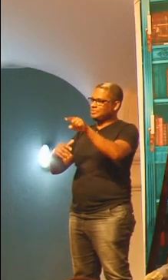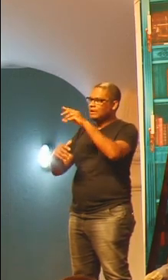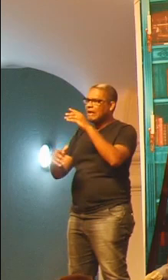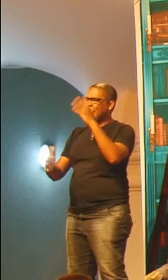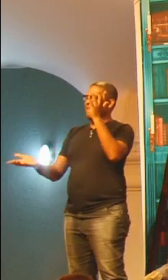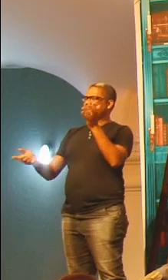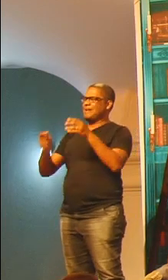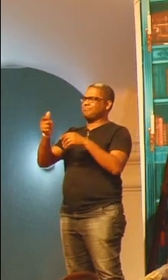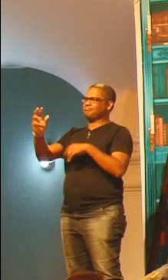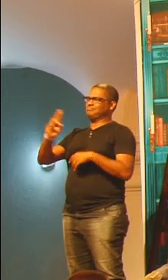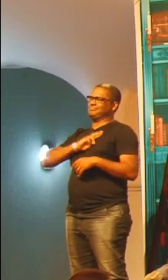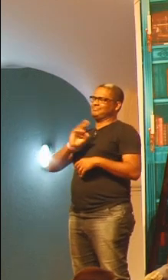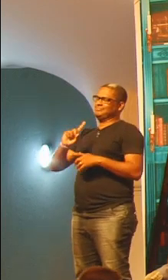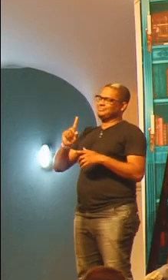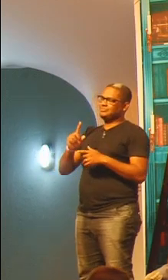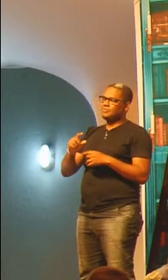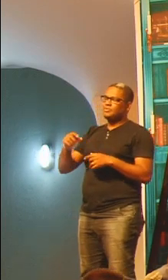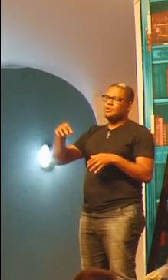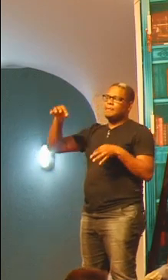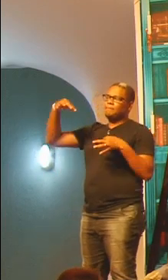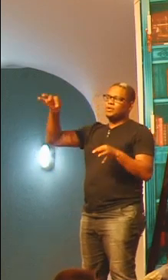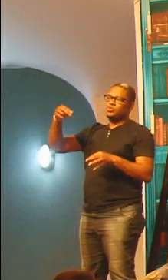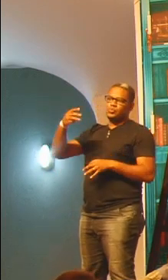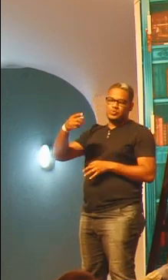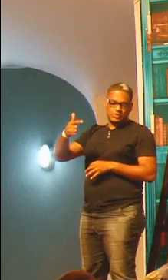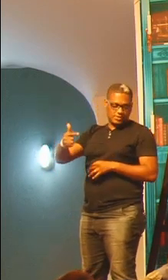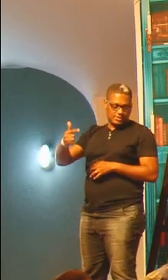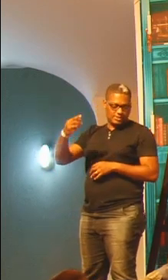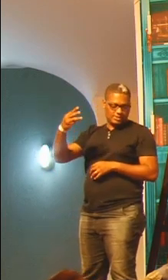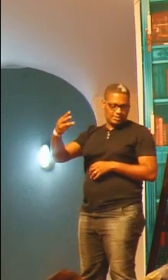Qual a página, Itamar? 231.